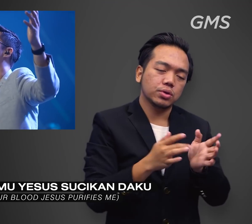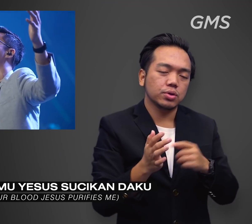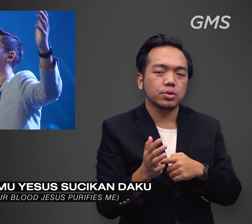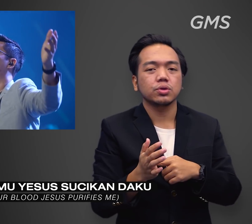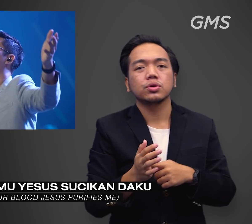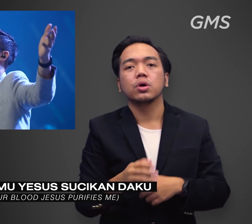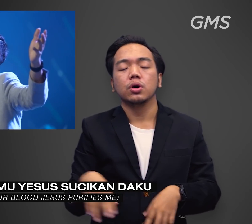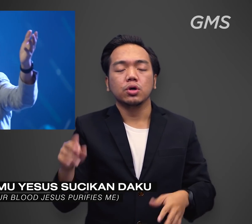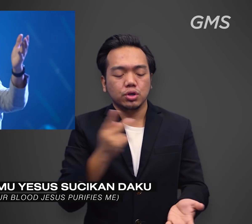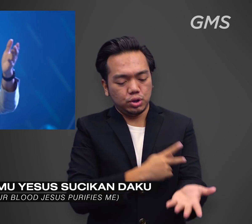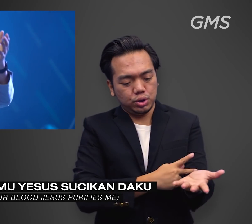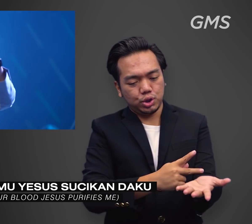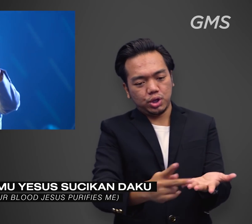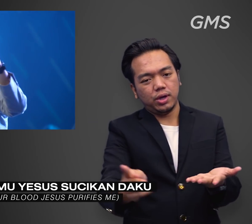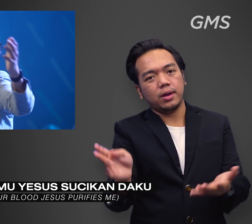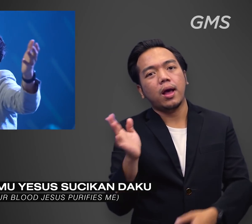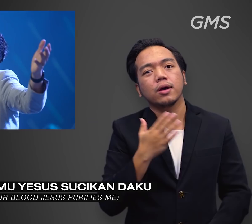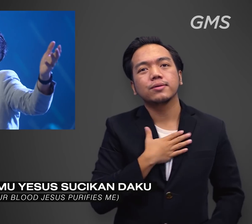darah-Mu Yesus